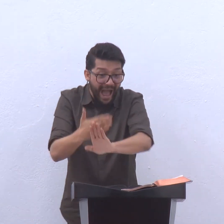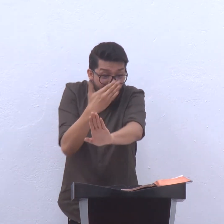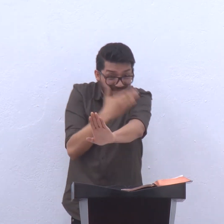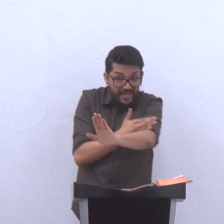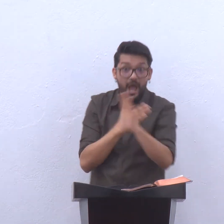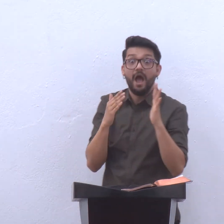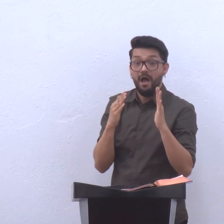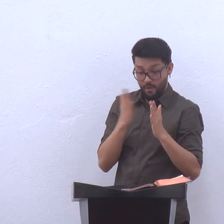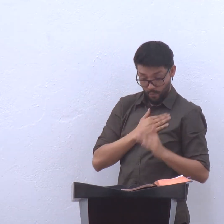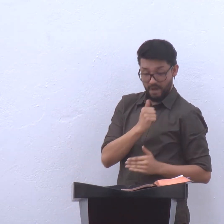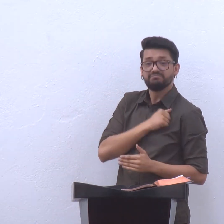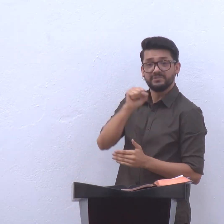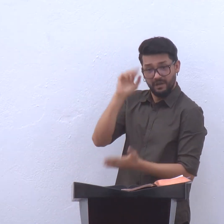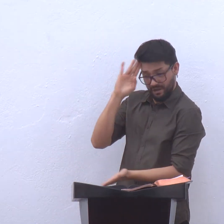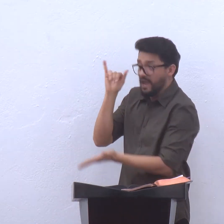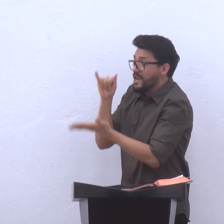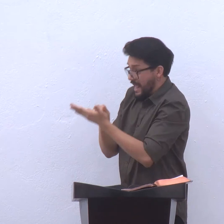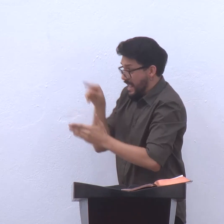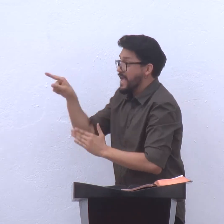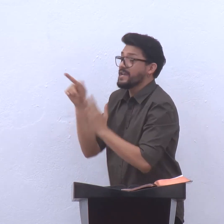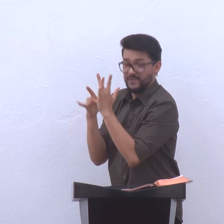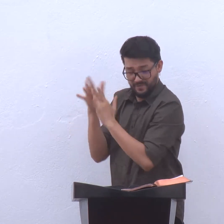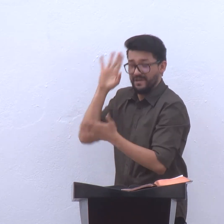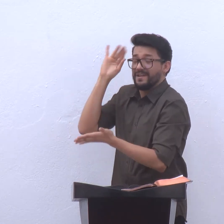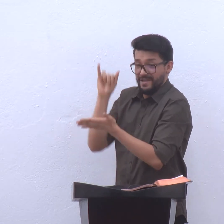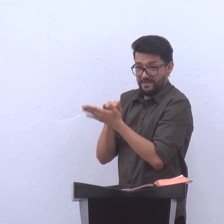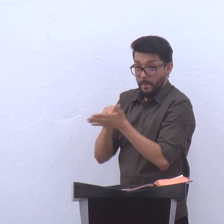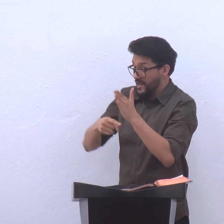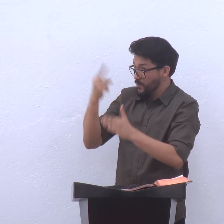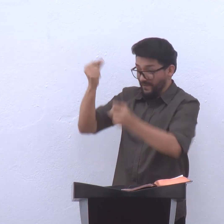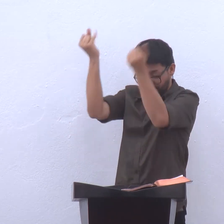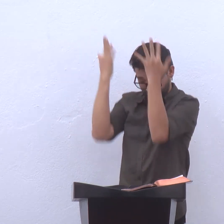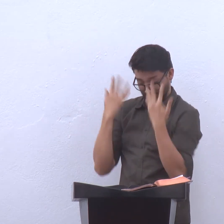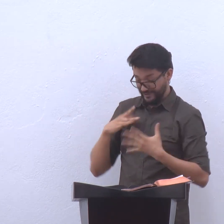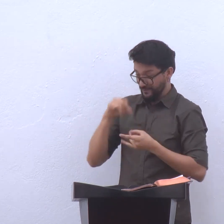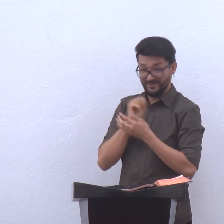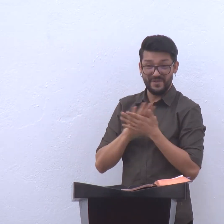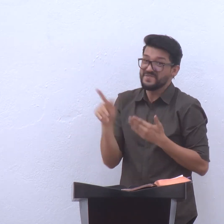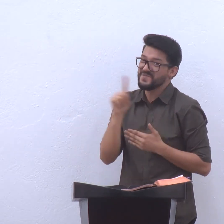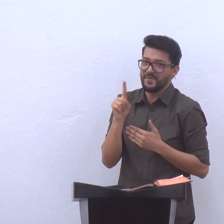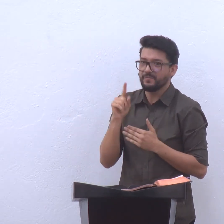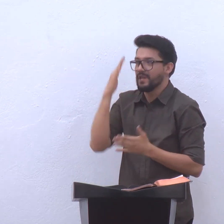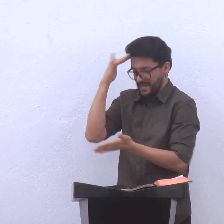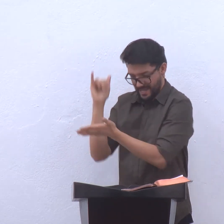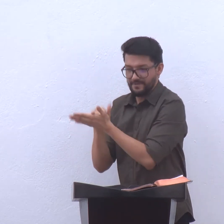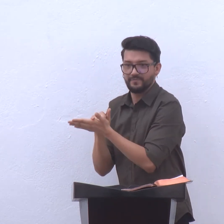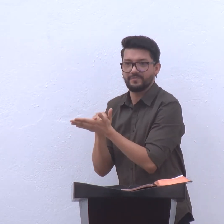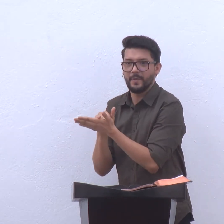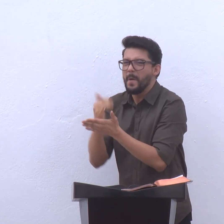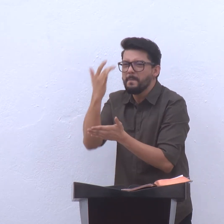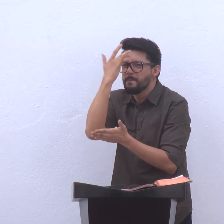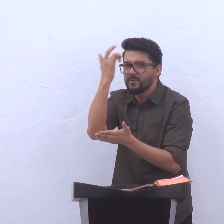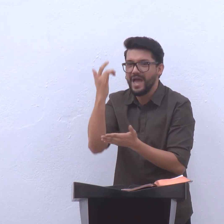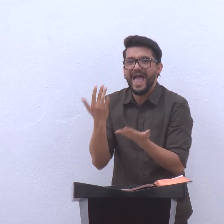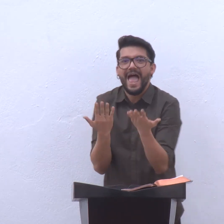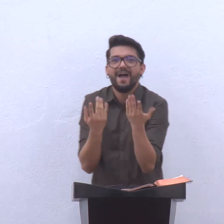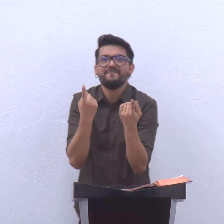en el momento en que aquellos que han creído lo habían de recibir, y allí vendrían esas